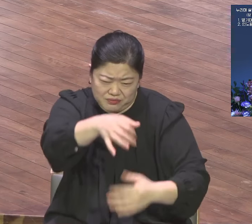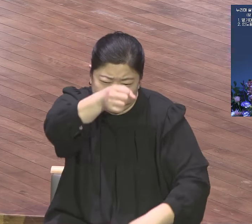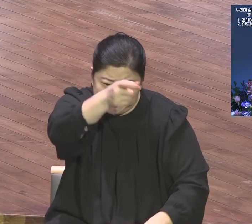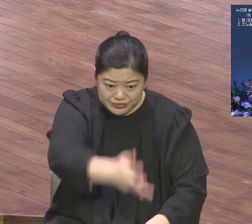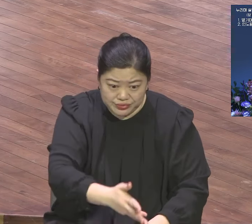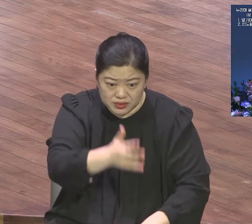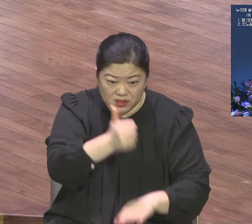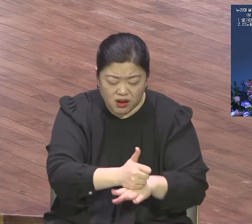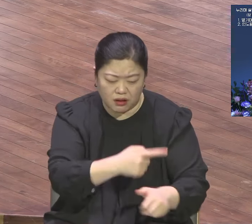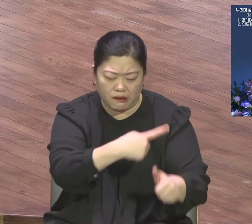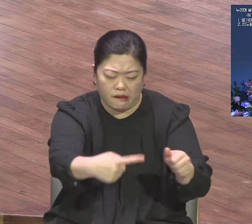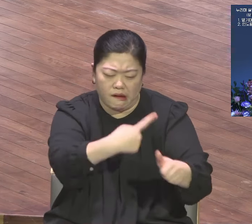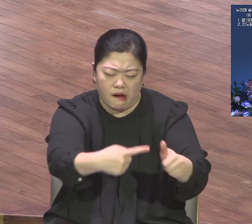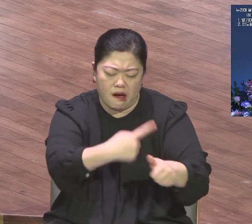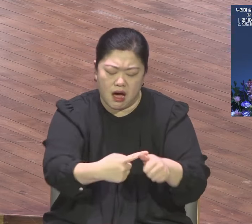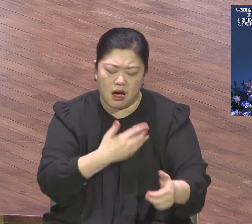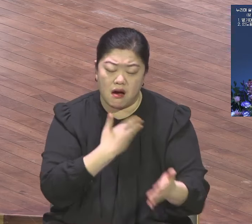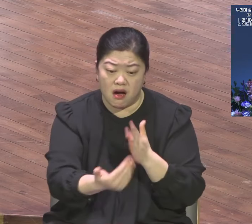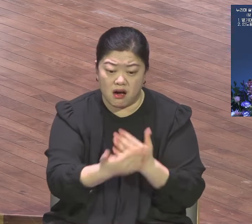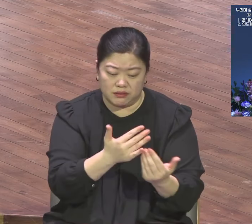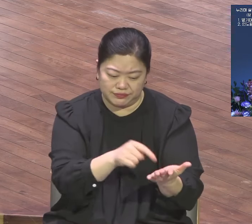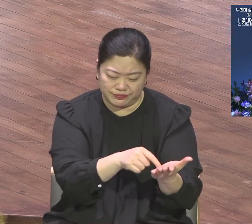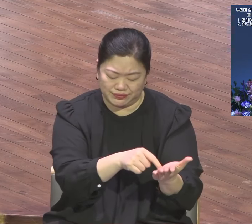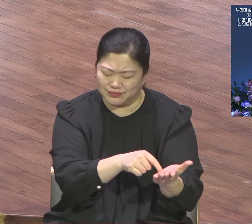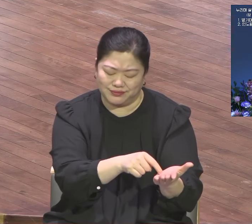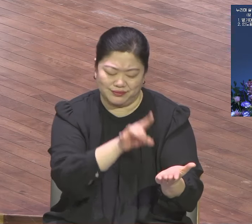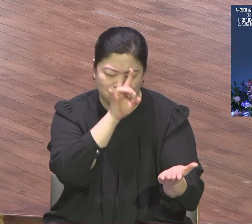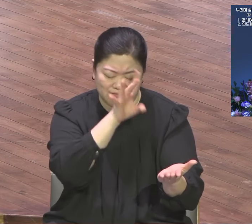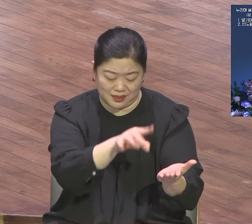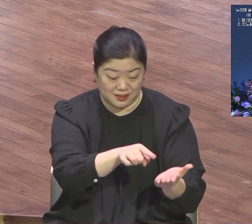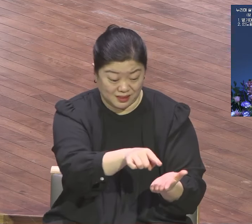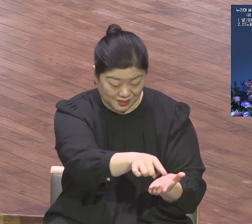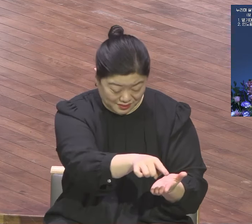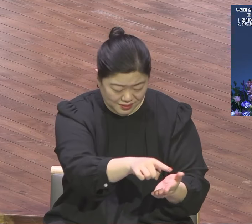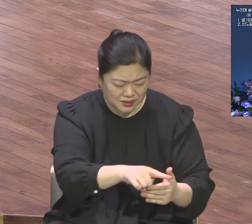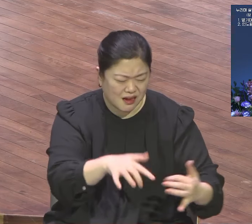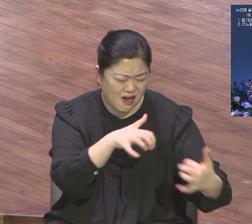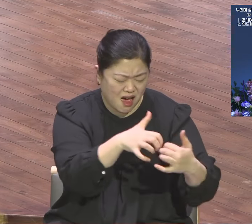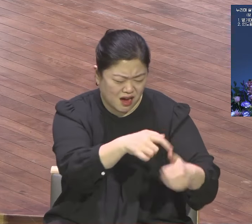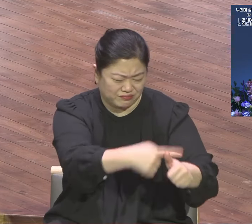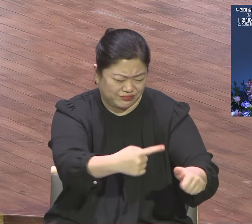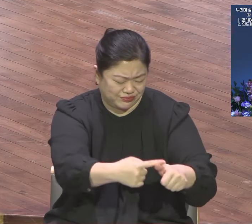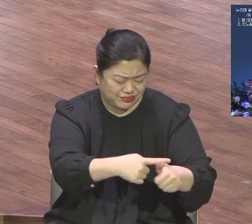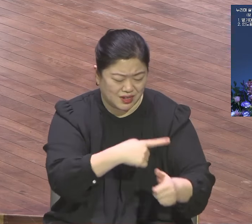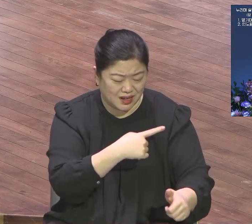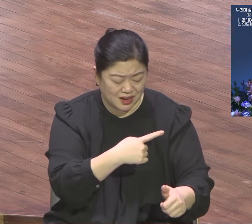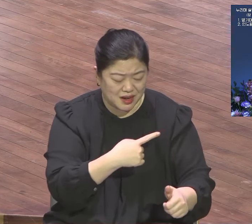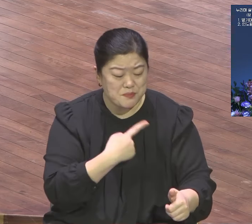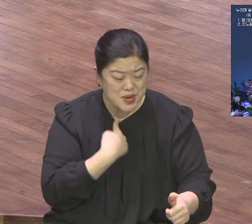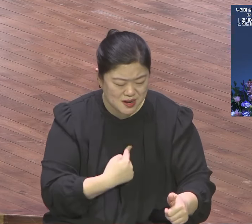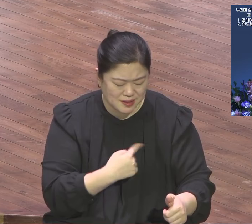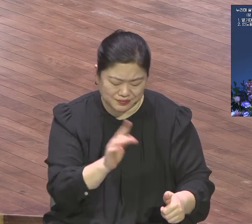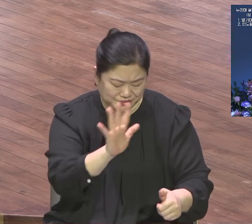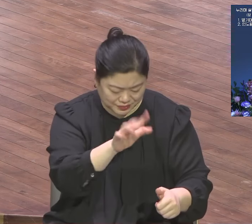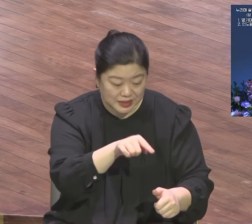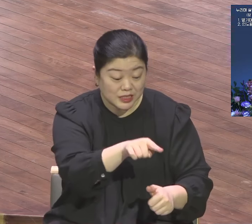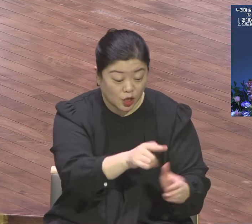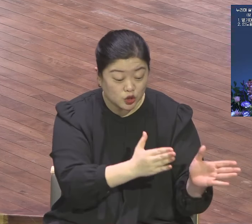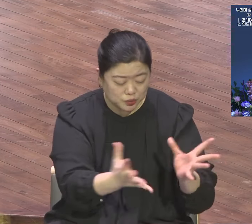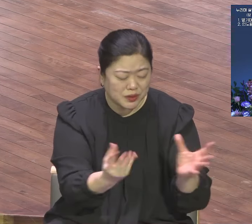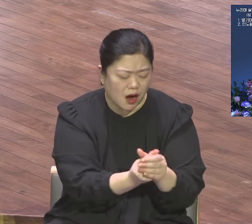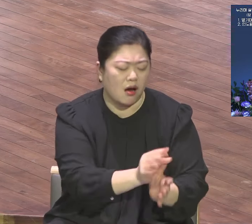많아요. 그래서 하나님이 막으시고 너 아들 솔로몬을 통해서 성전